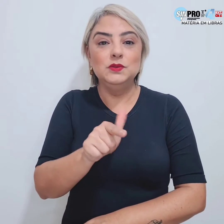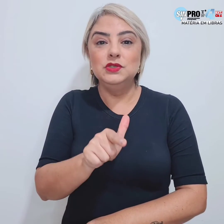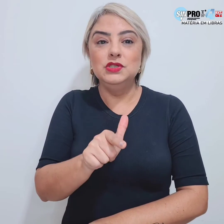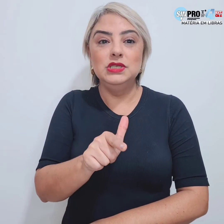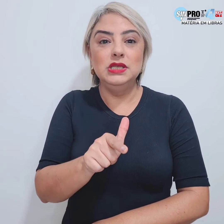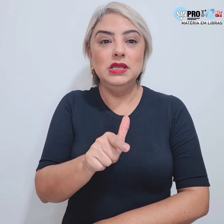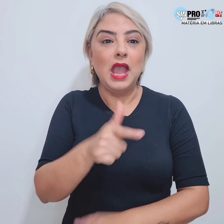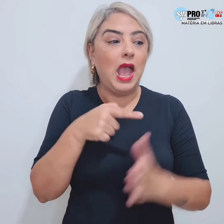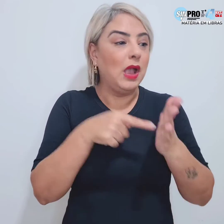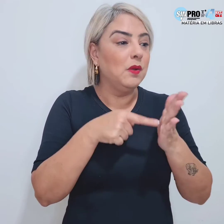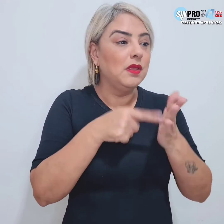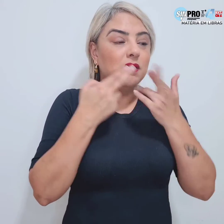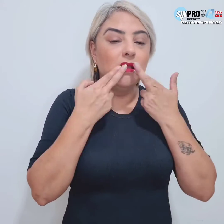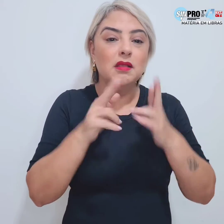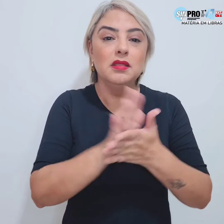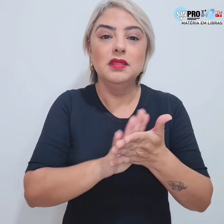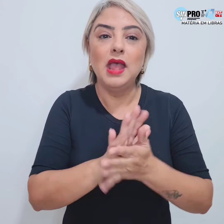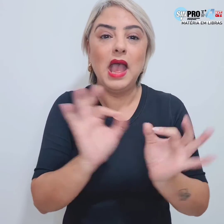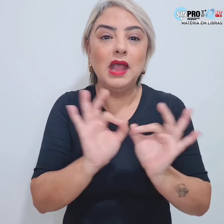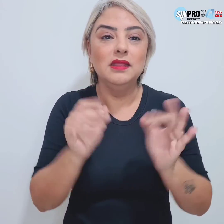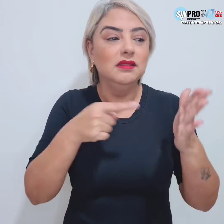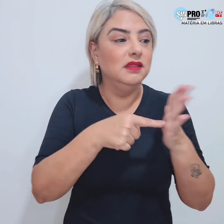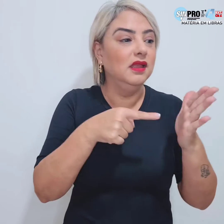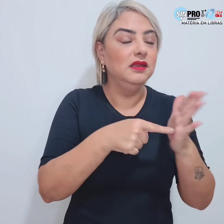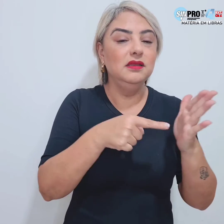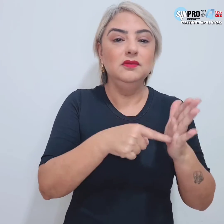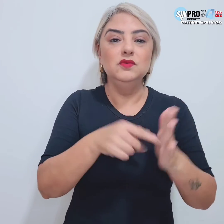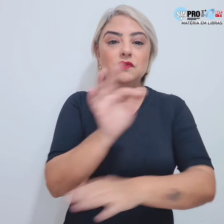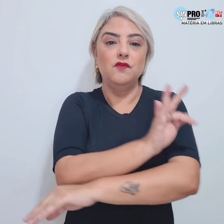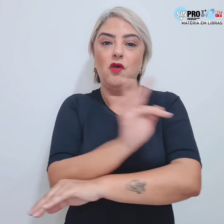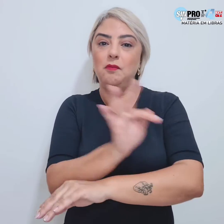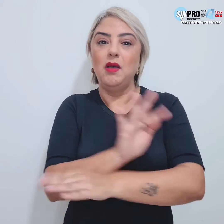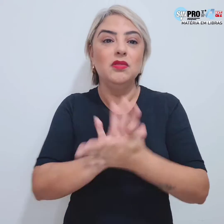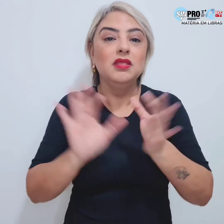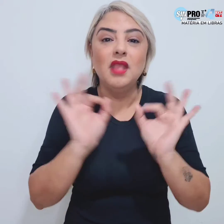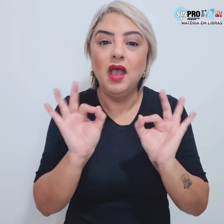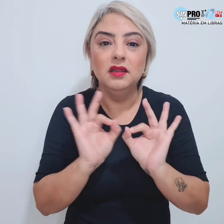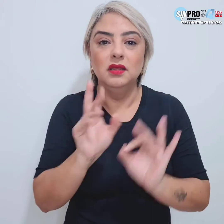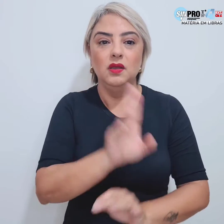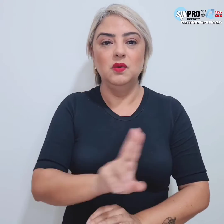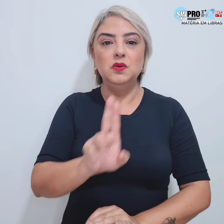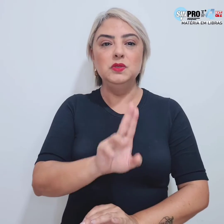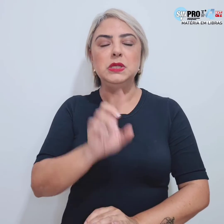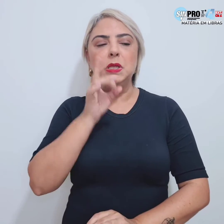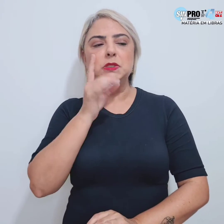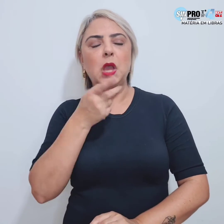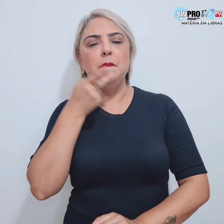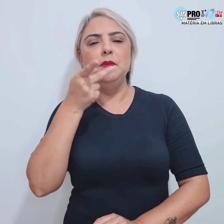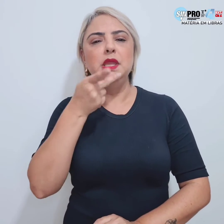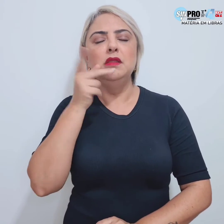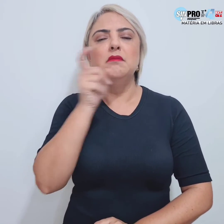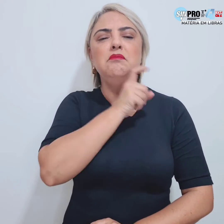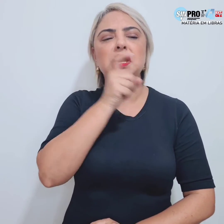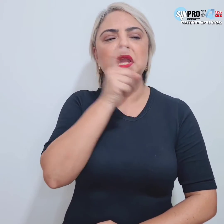acusação ou denúncia formal, usando um discurso semelhante ao de